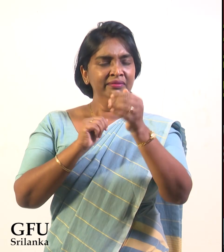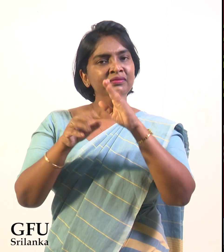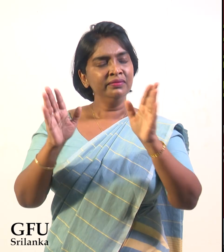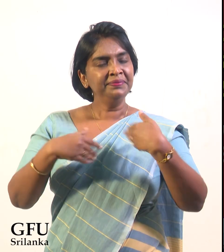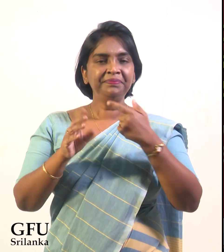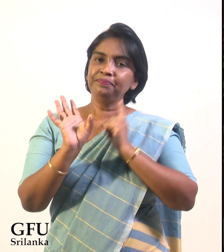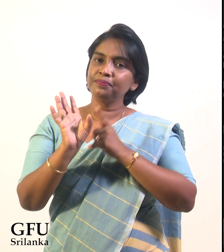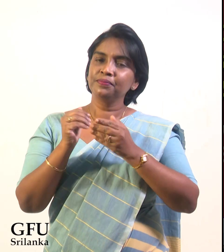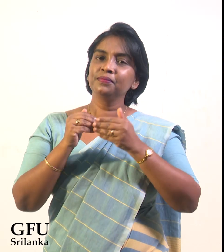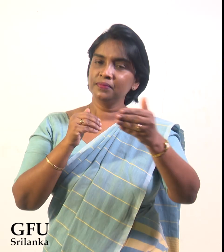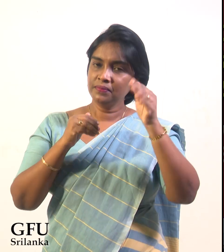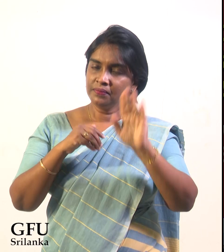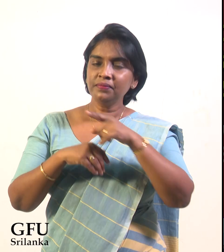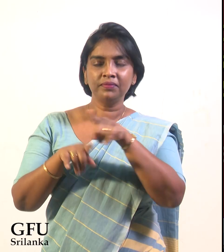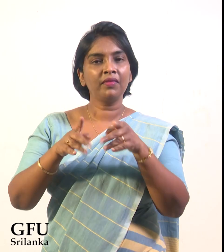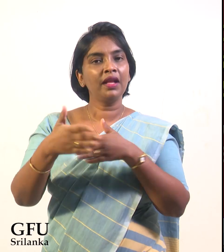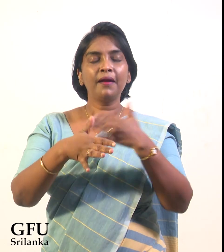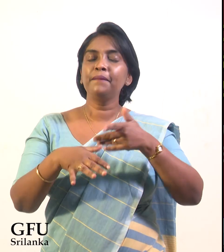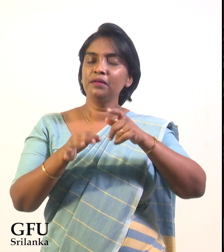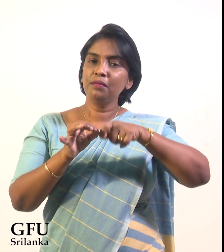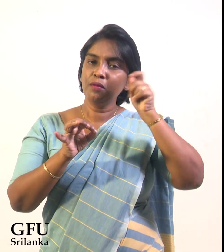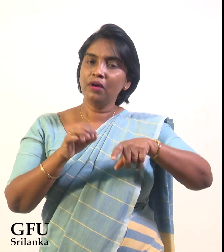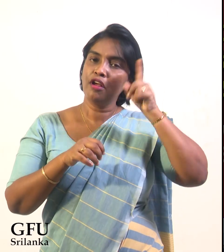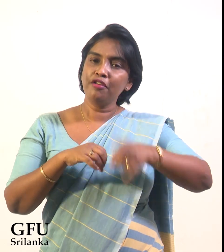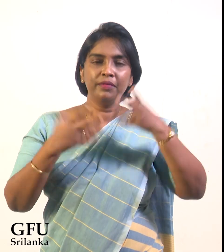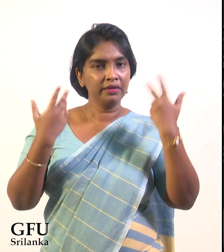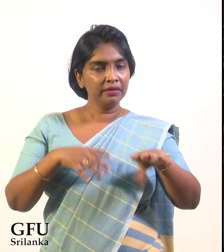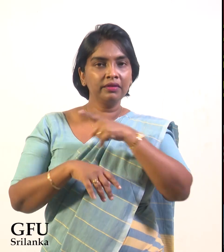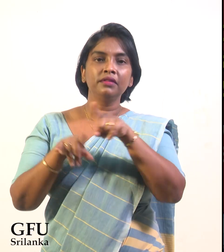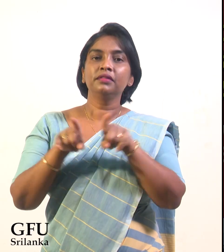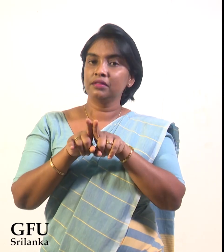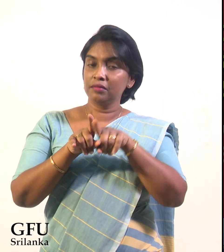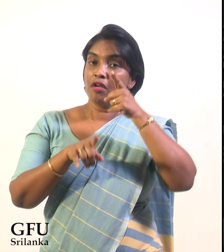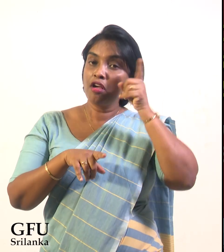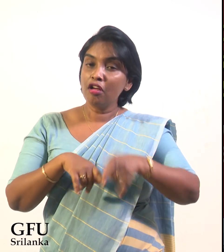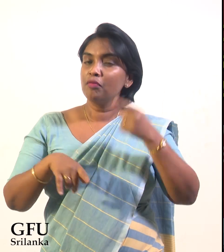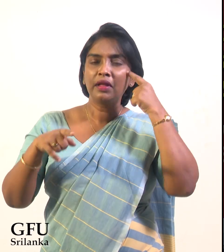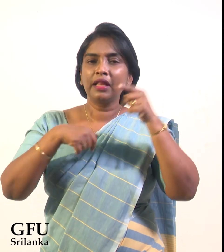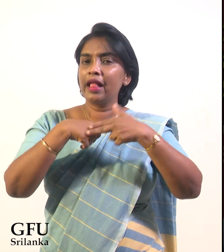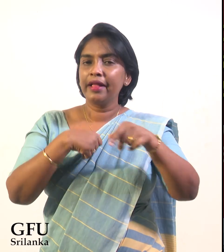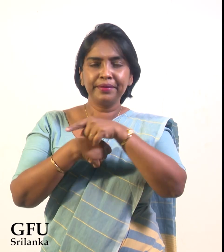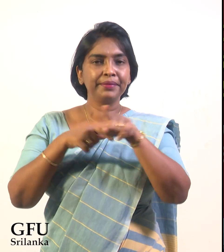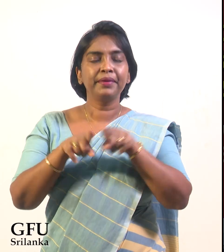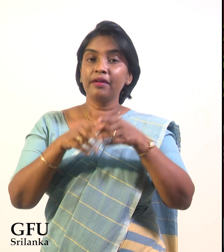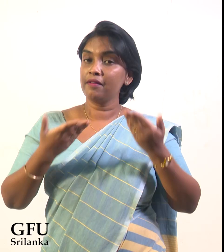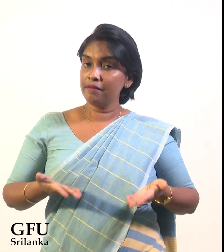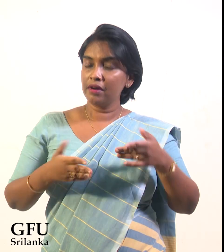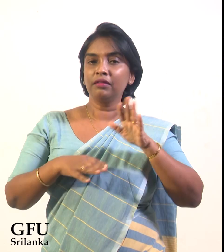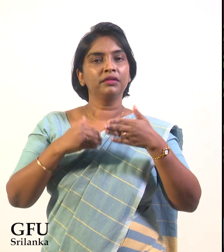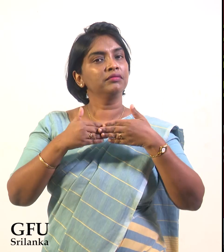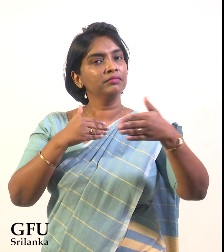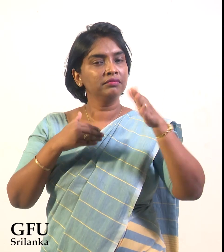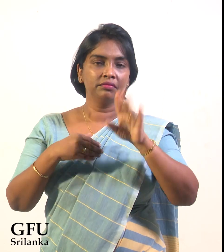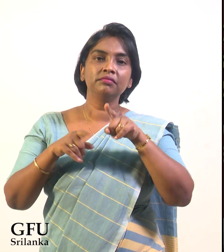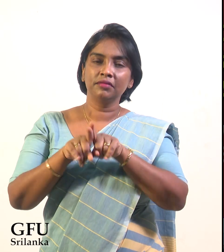වැඩසටහන තවදුරටත් දිගටම ක්‍රියාත්මක කිරීමටත් කැබිනට් මණ්ඩලයේ අනුමැතිය ලැබලා තියෙනවා. ඒ අනුමැතිය ලබන්නට හේතුව තමයි